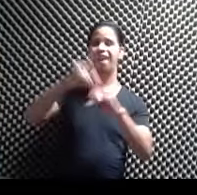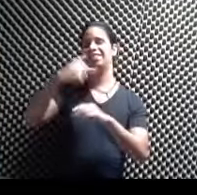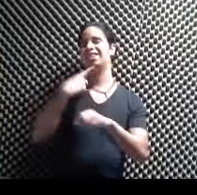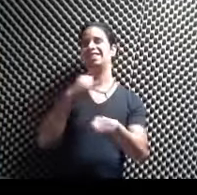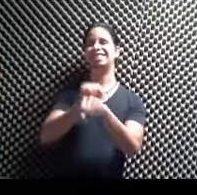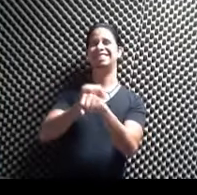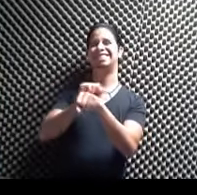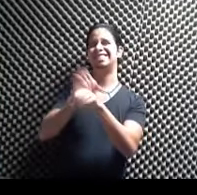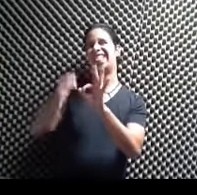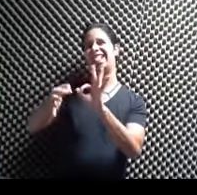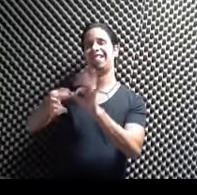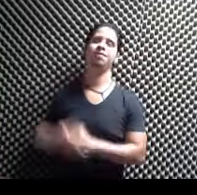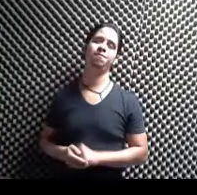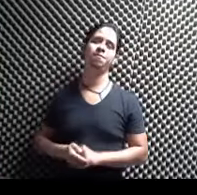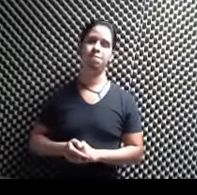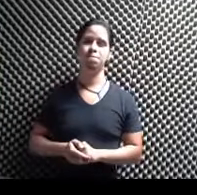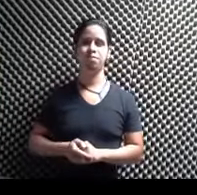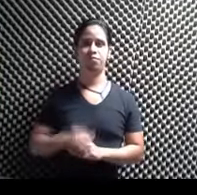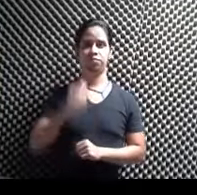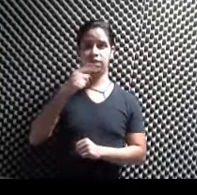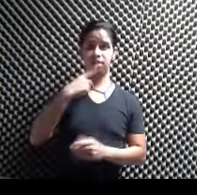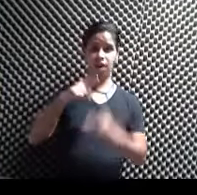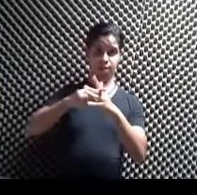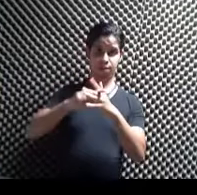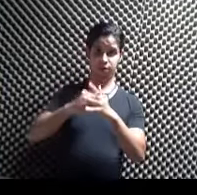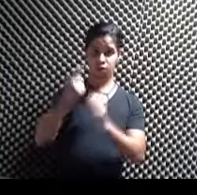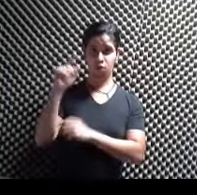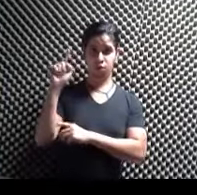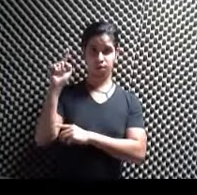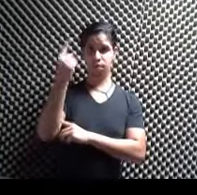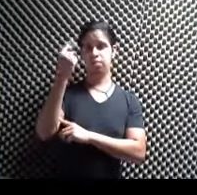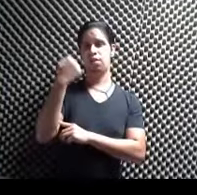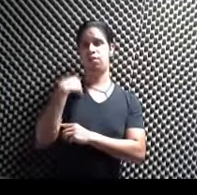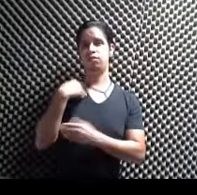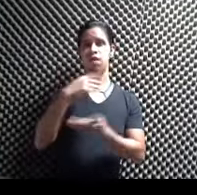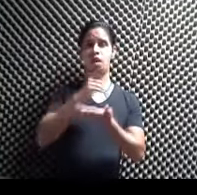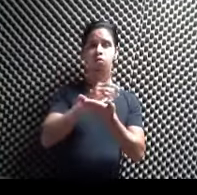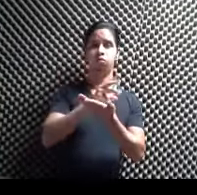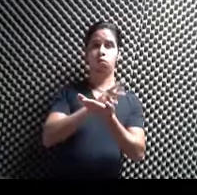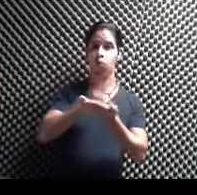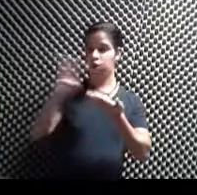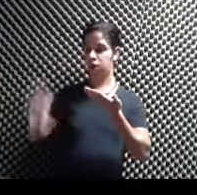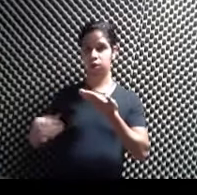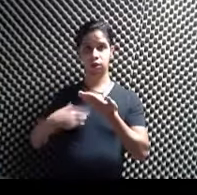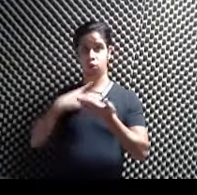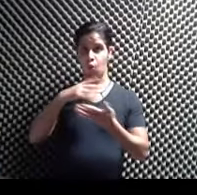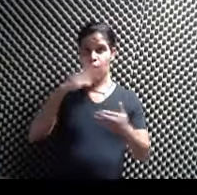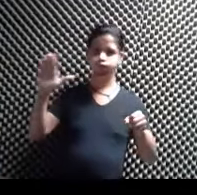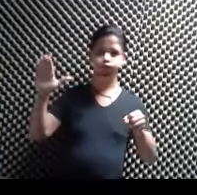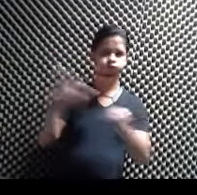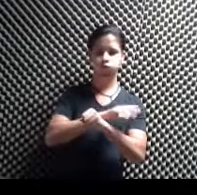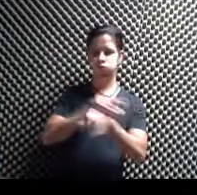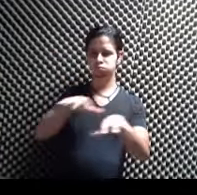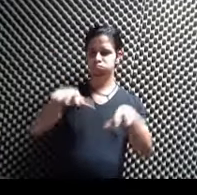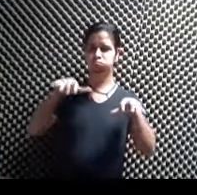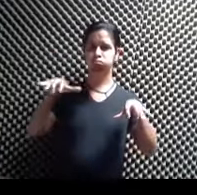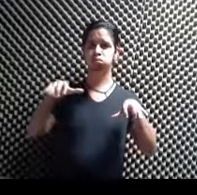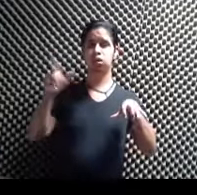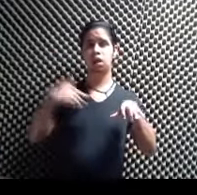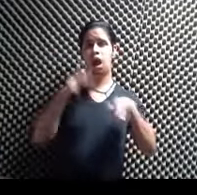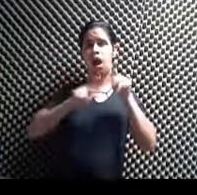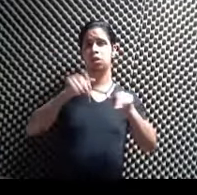fajado. Y ya empezó un primer fin de semana ya que me dicen que estuvo lleno. Estuvo a casa llena. Sí, gracias a Dios. Y te digo que la